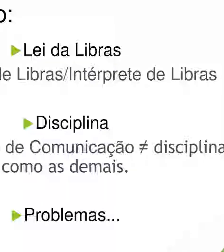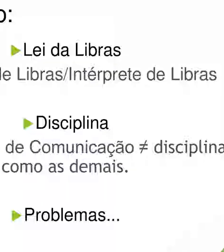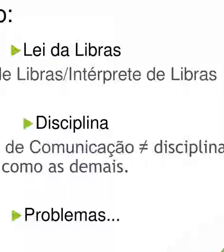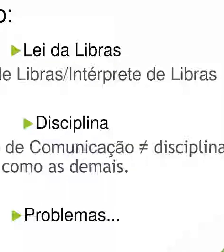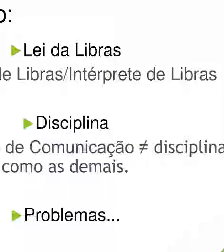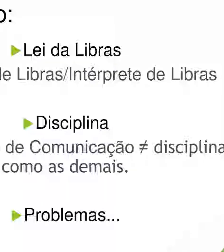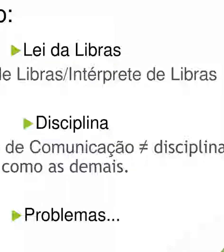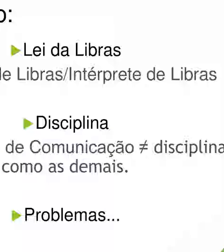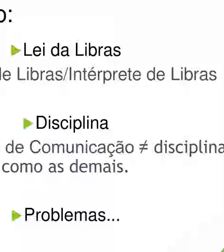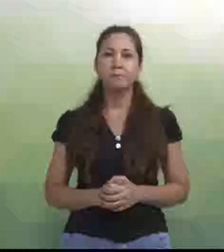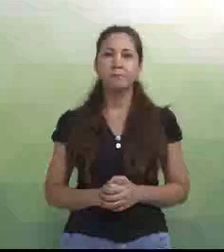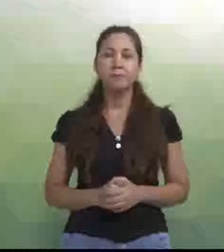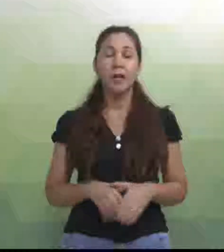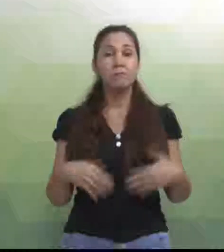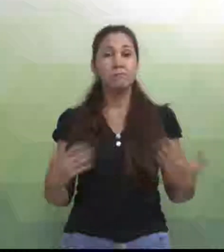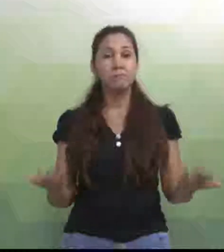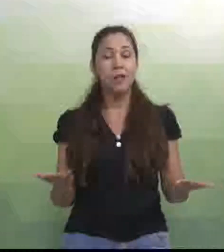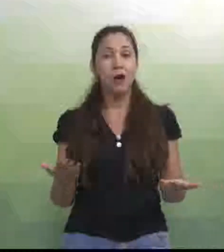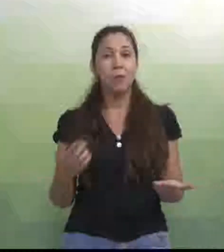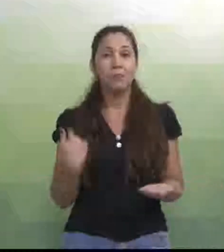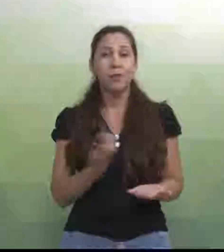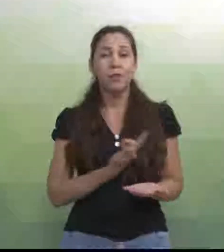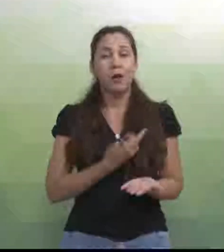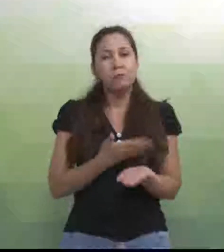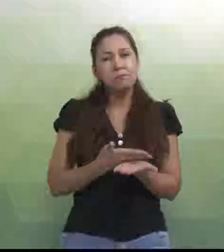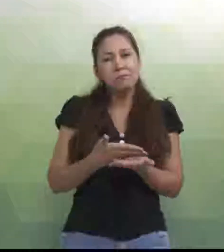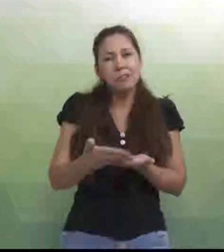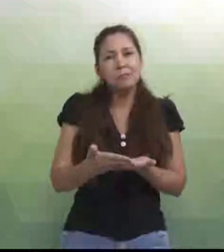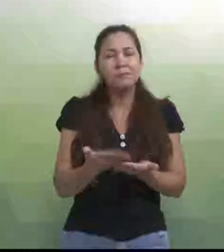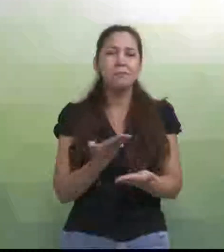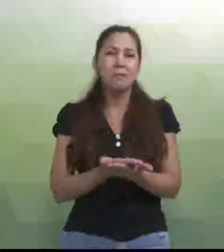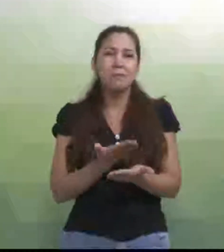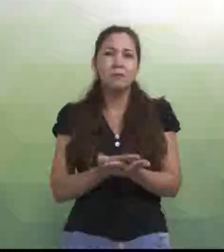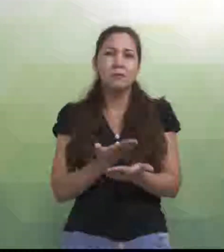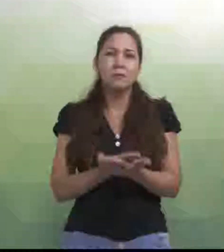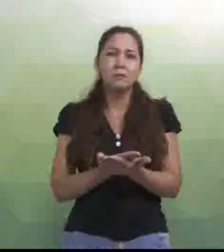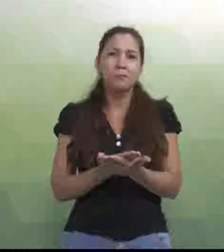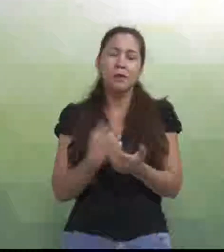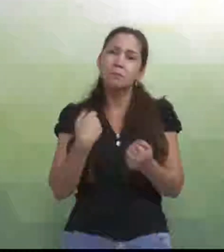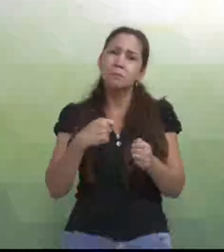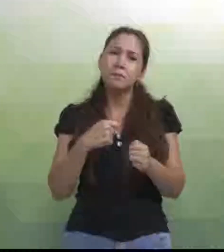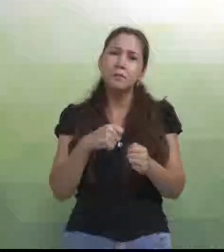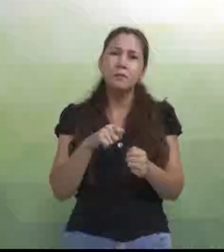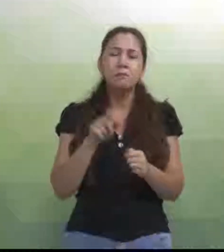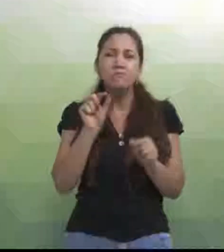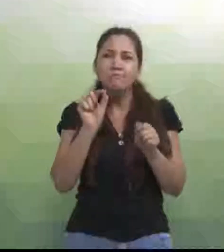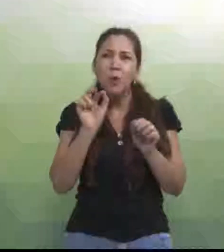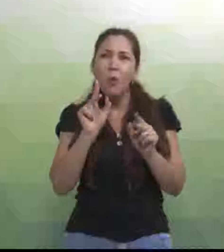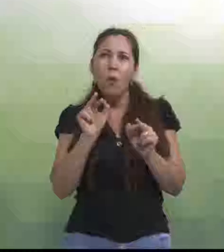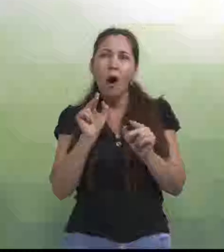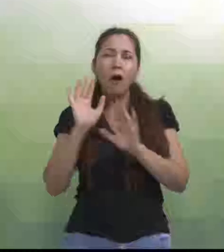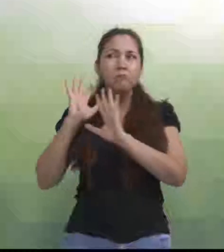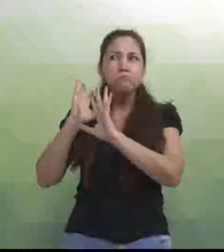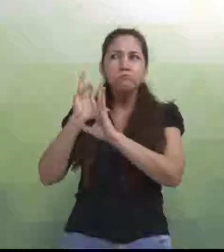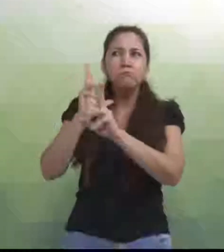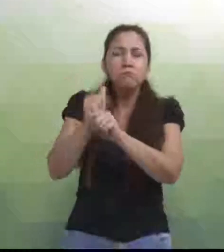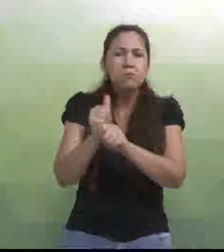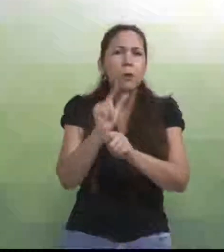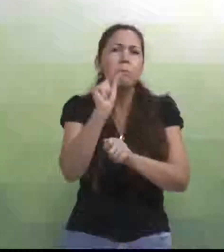Então, para iniciarmos a nossa aula, nós vamos fazer uma breve revisão. Vamos lembrar da